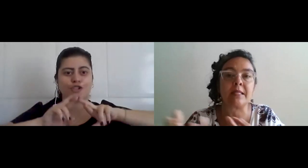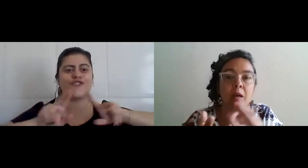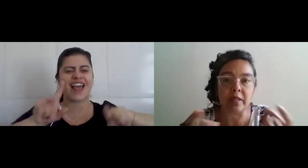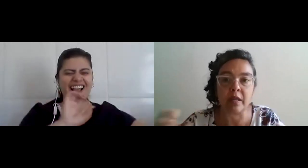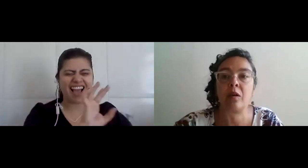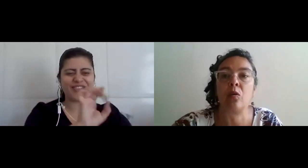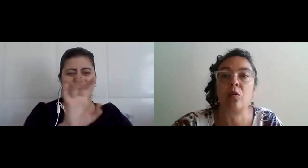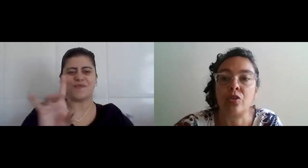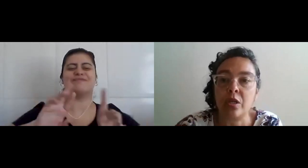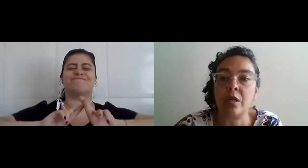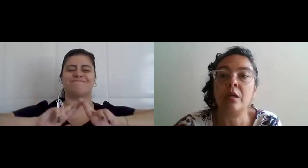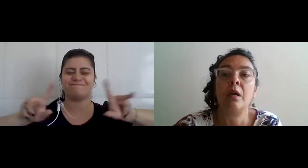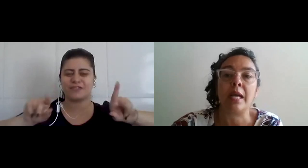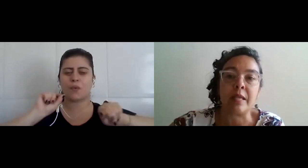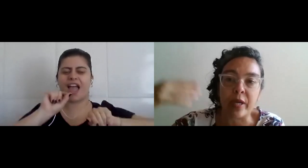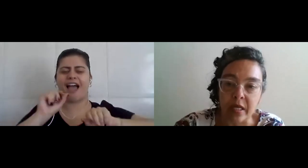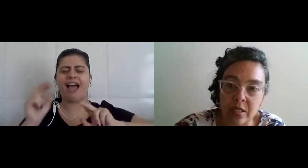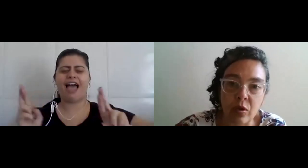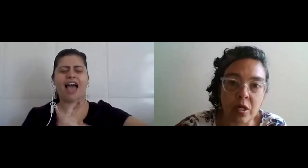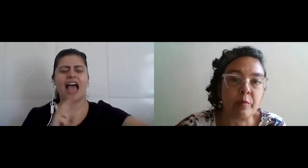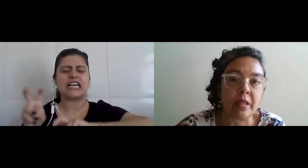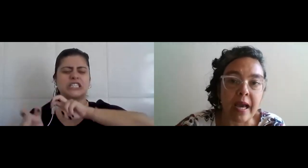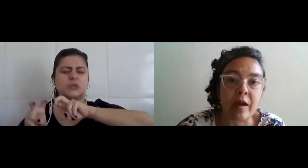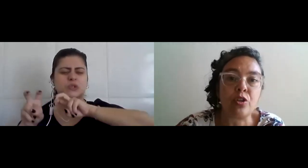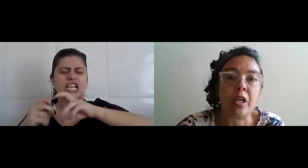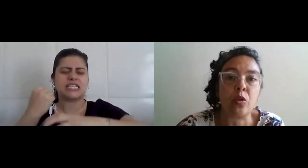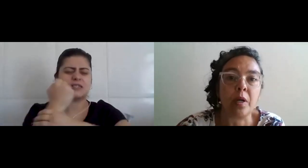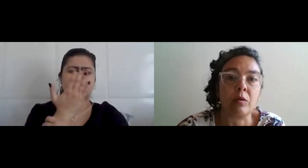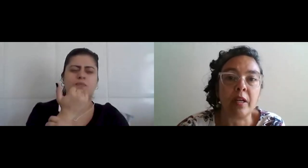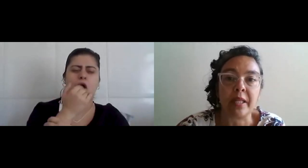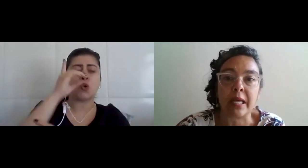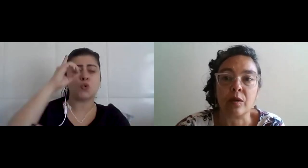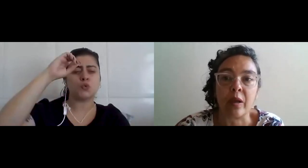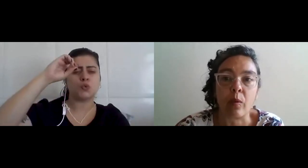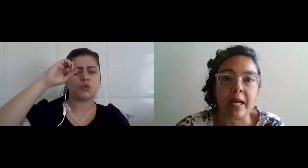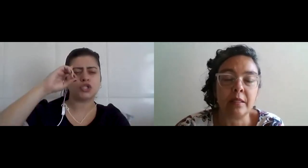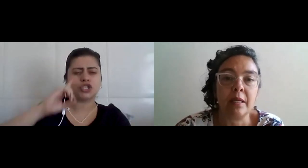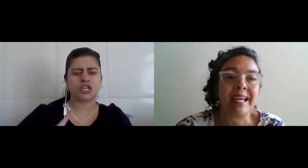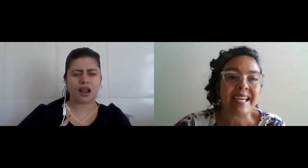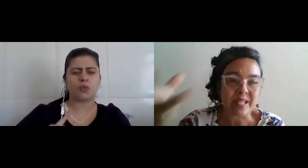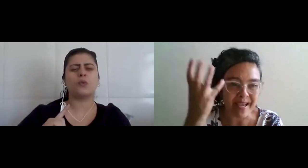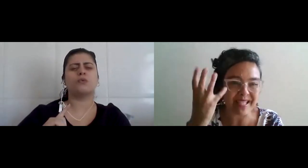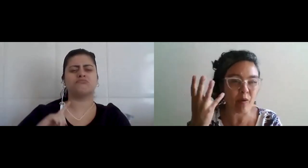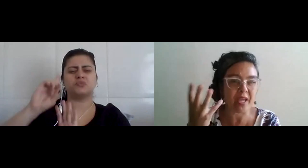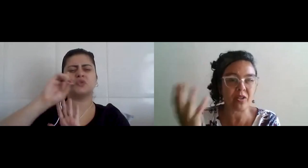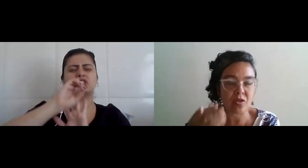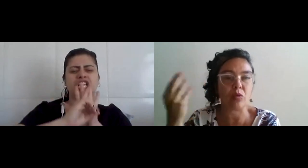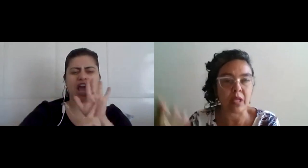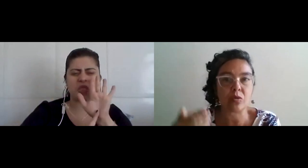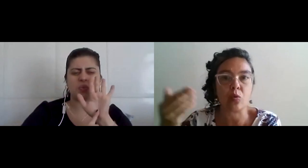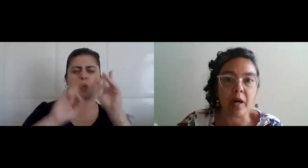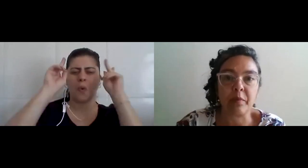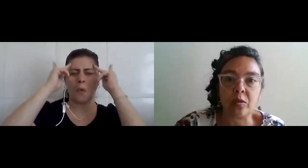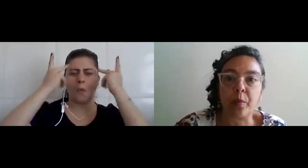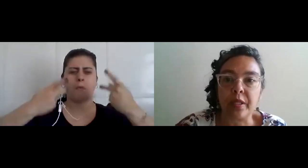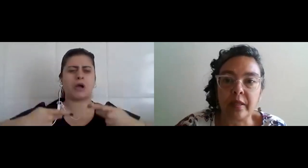a relação entre a agroecologia, a soberania e segurança alimentar, o direito humano à alimentação adequada, especialmente nesse